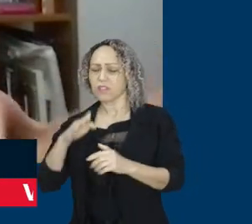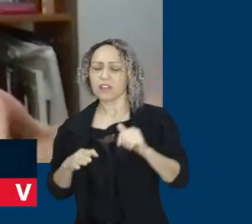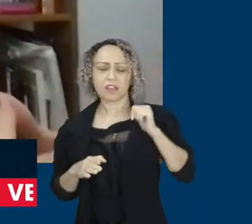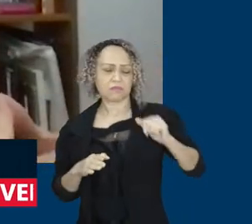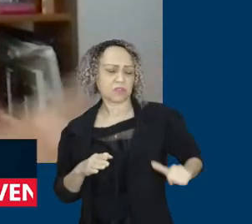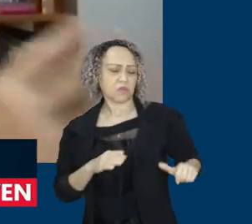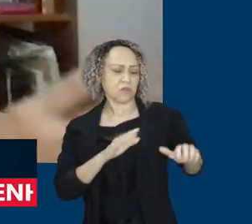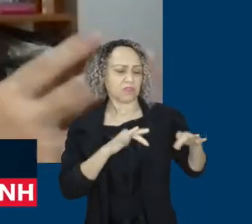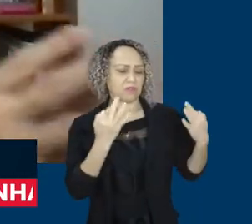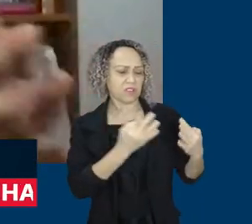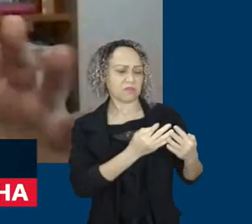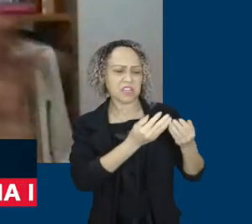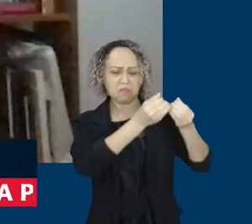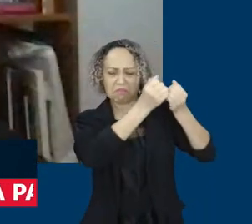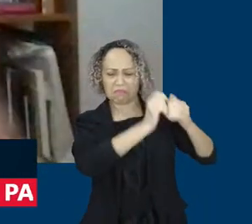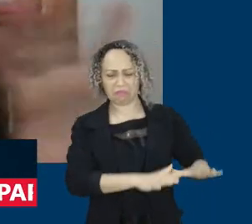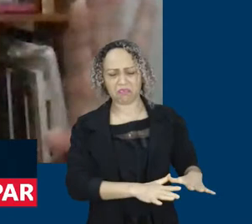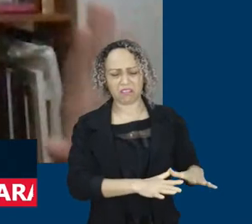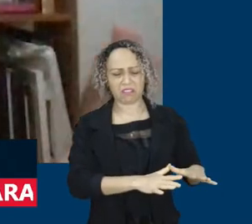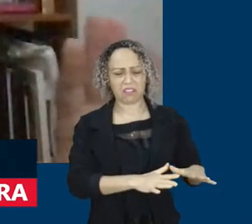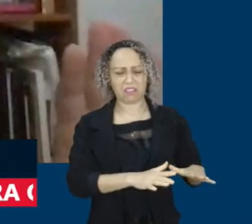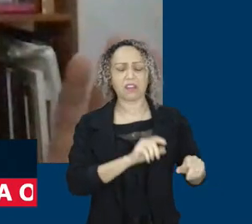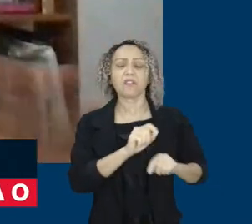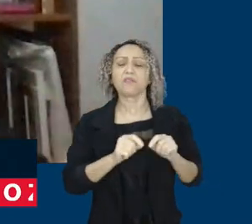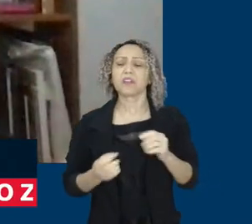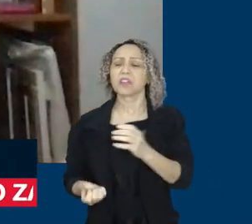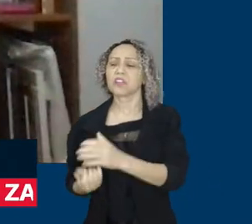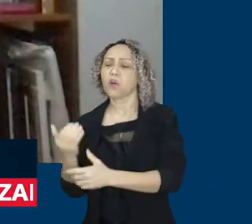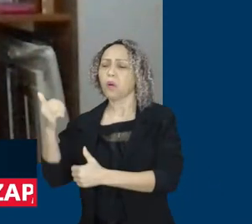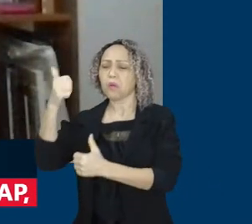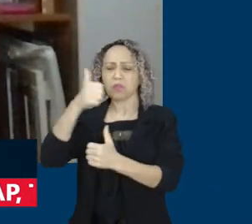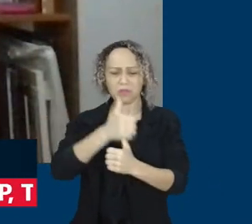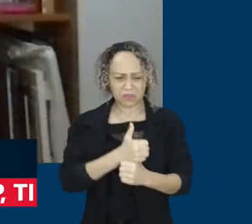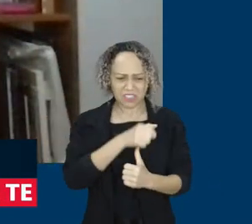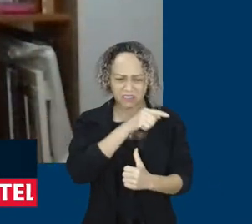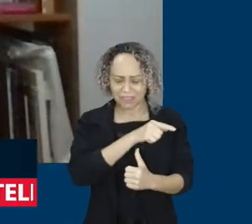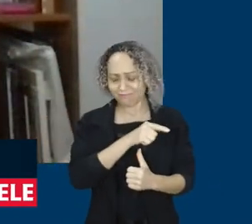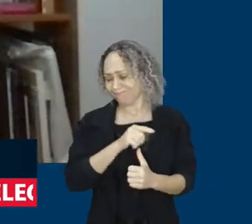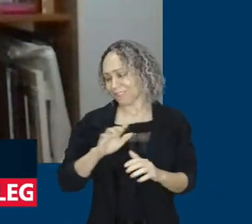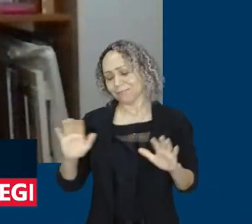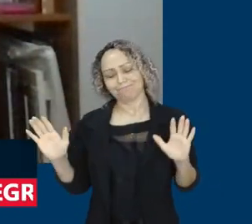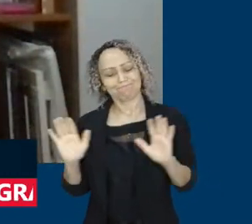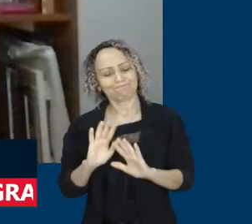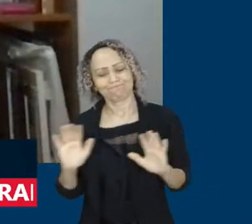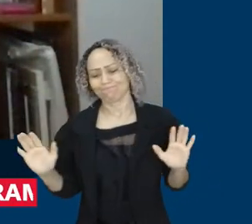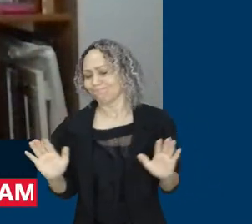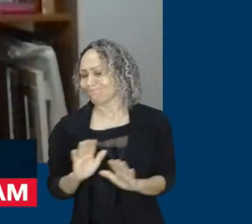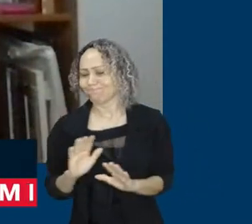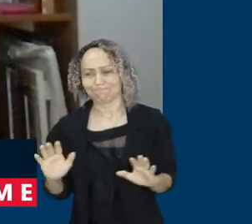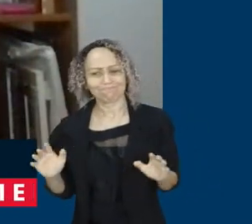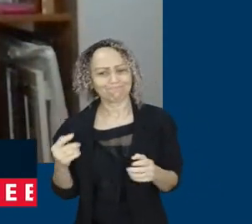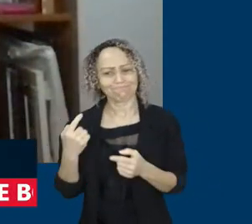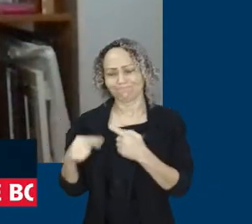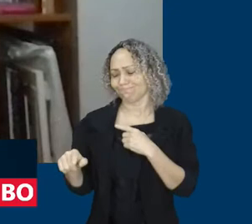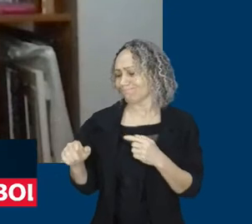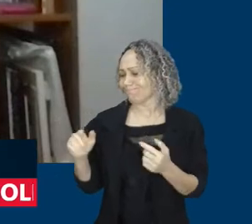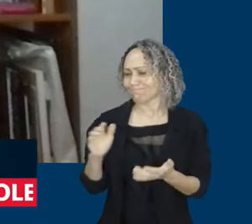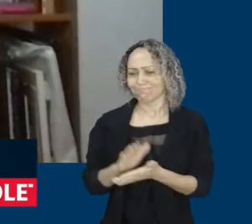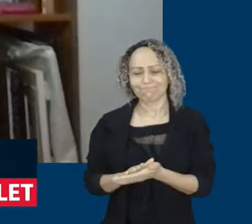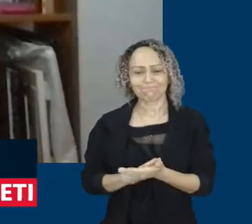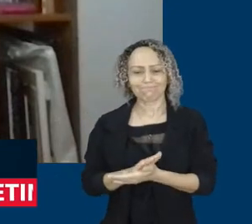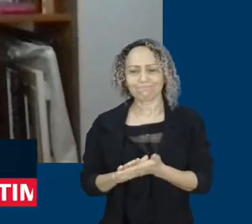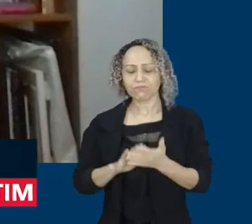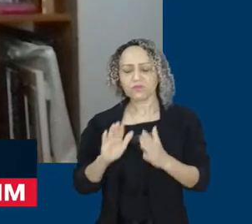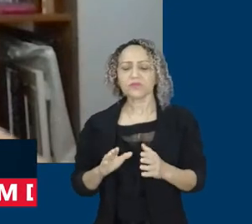funciona. Né? Então, acho que a primeira coisa que está clara, nós sabemos fazer como construir um programa bem